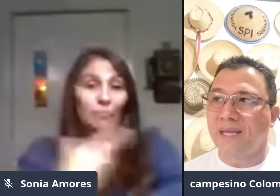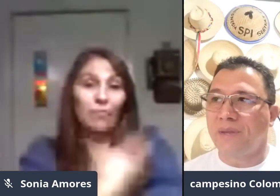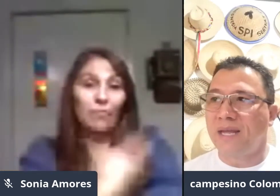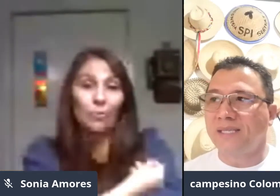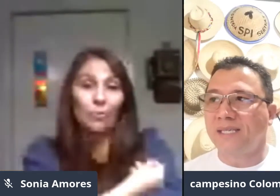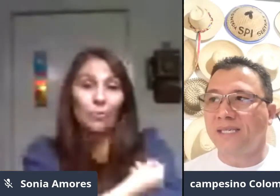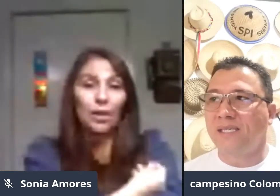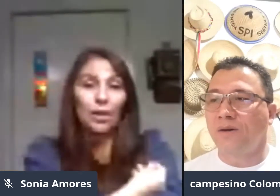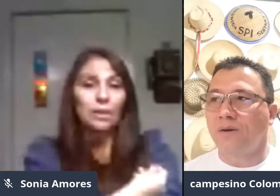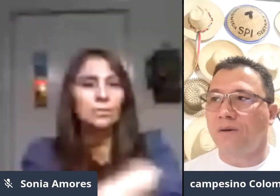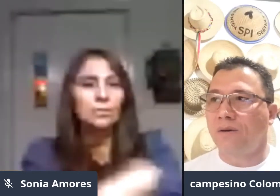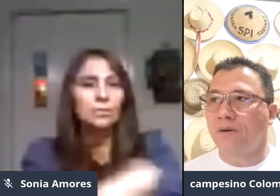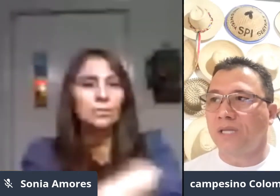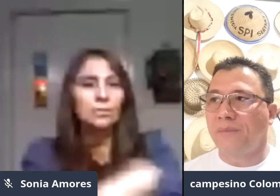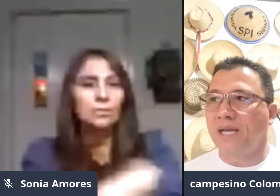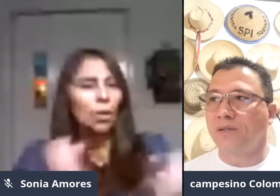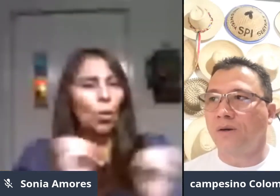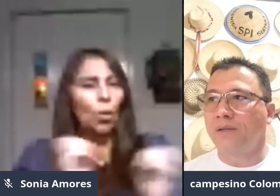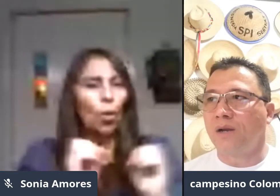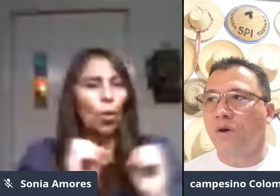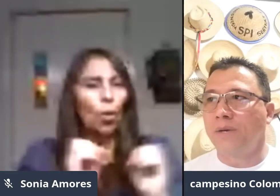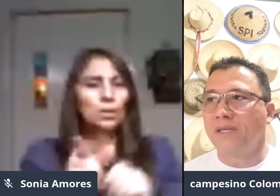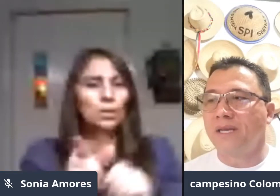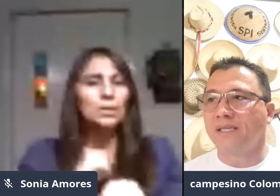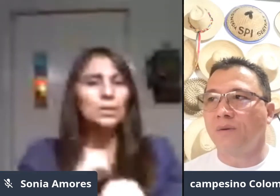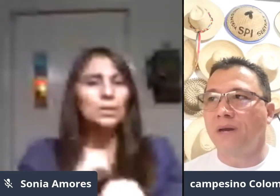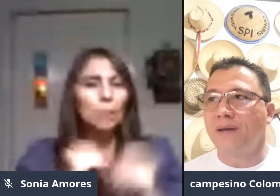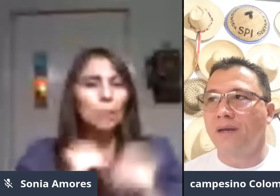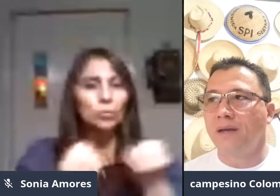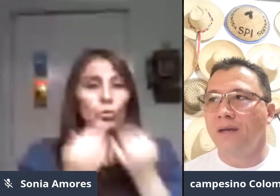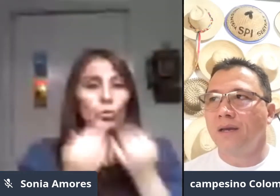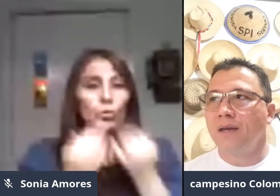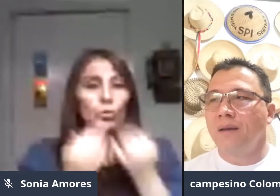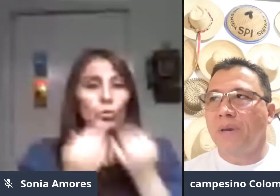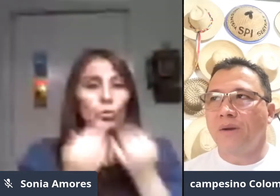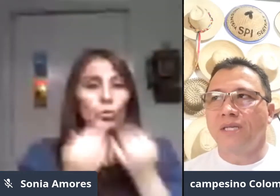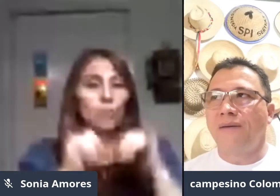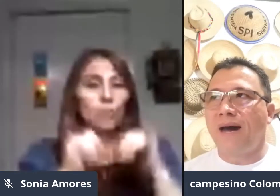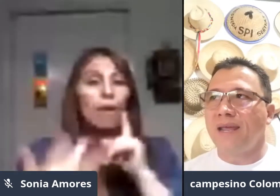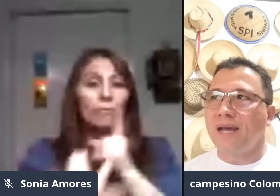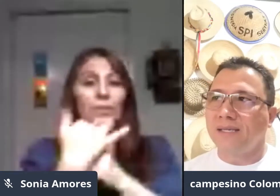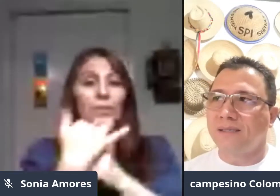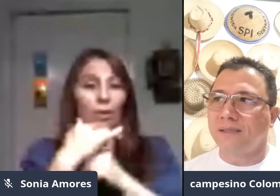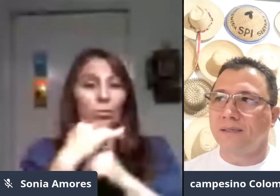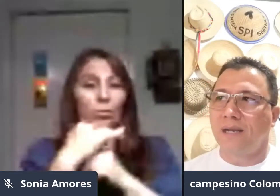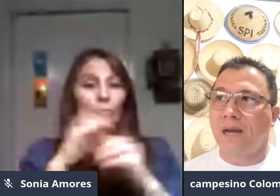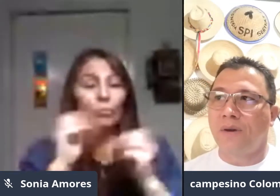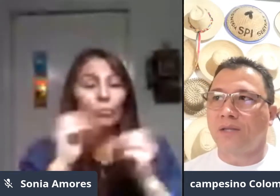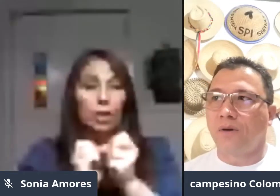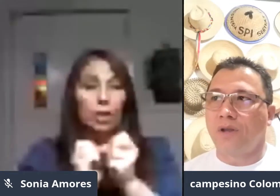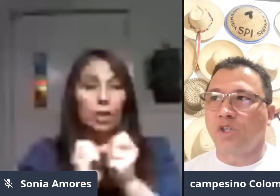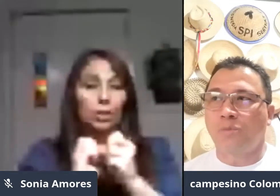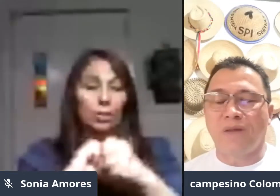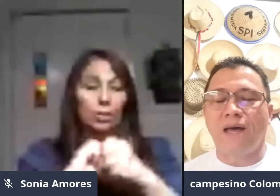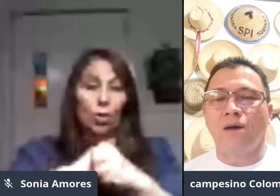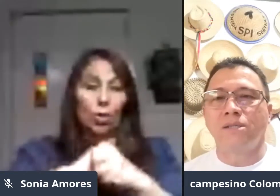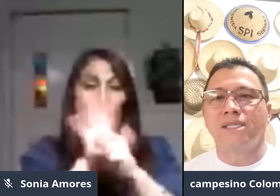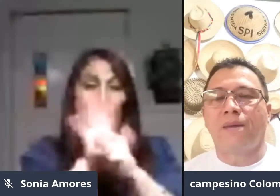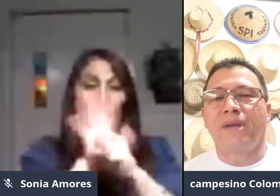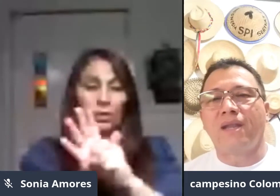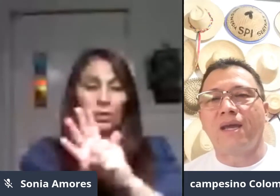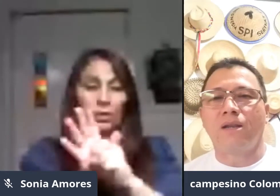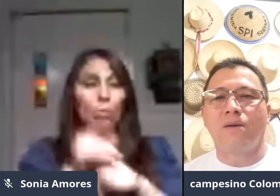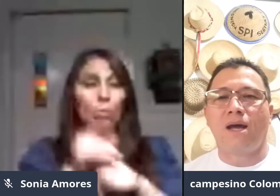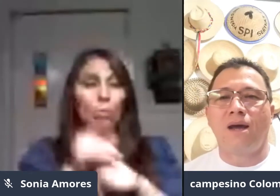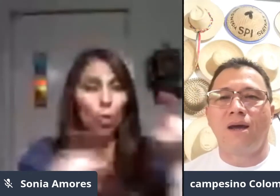para determinar si existe o no contaminación con el COVID-19, pero ya varios laboratorios privados